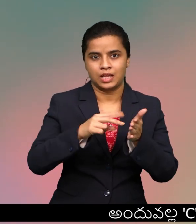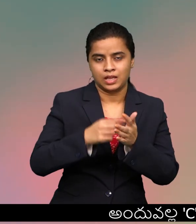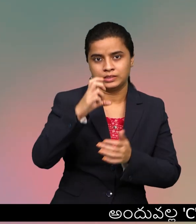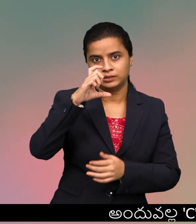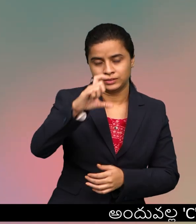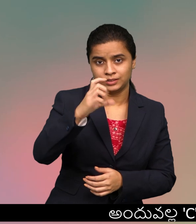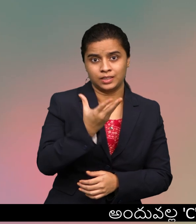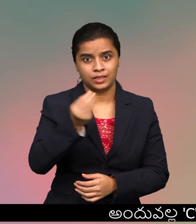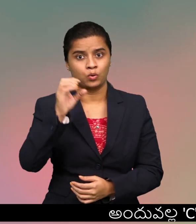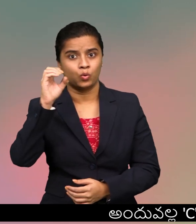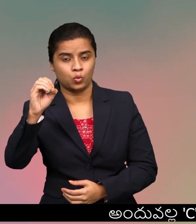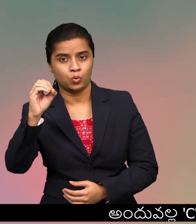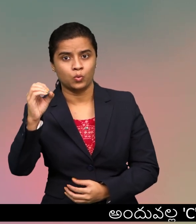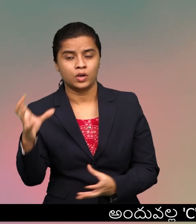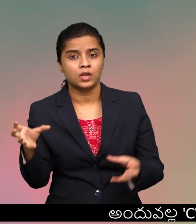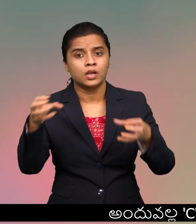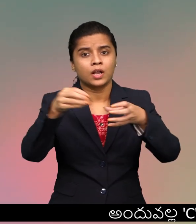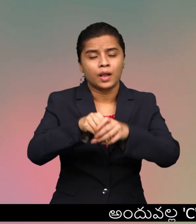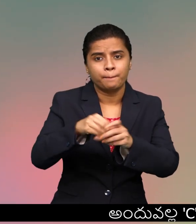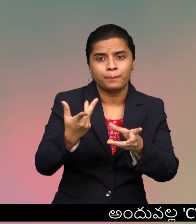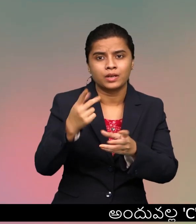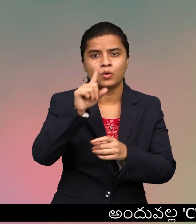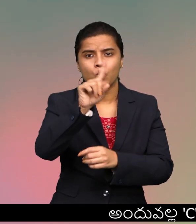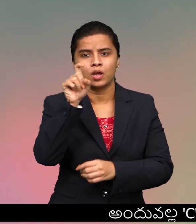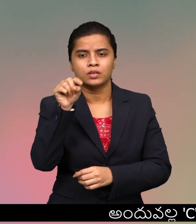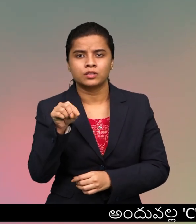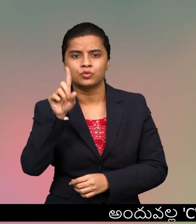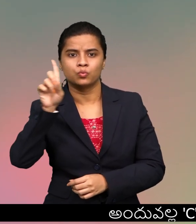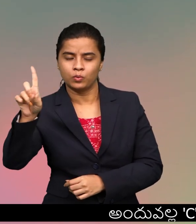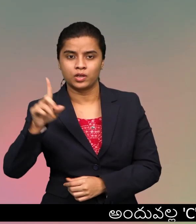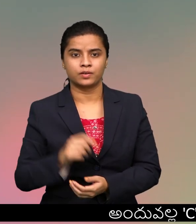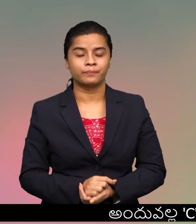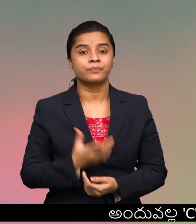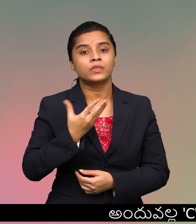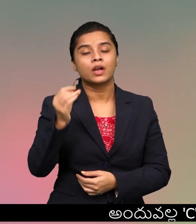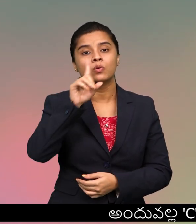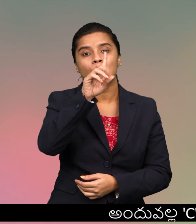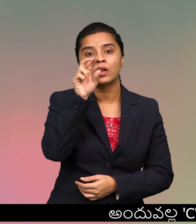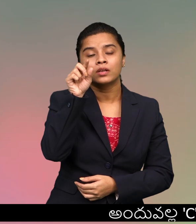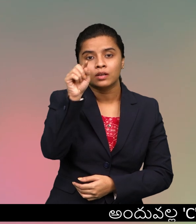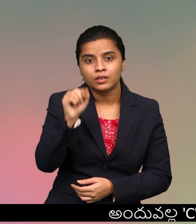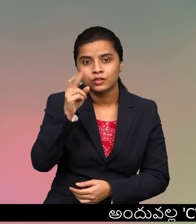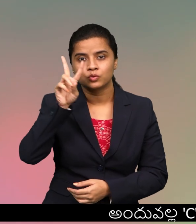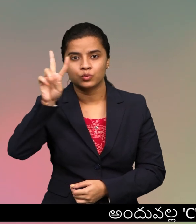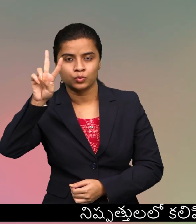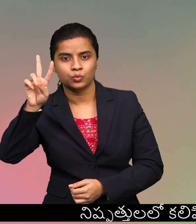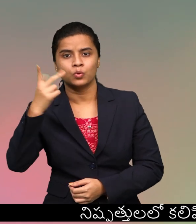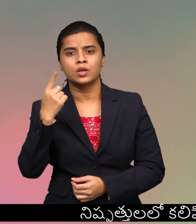అందువల్ల C మరియు O వరుసగా 1:1 మరియు